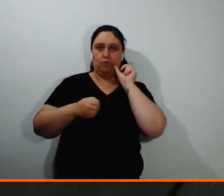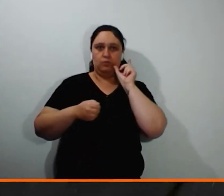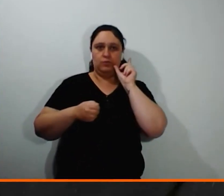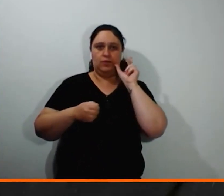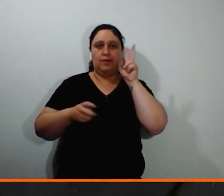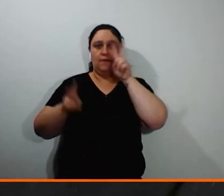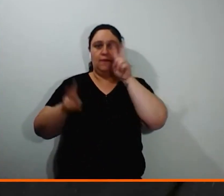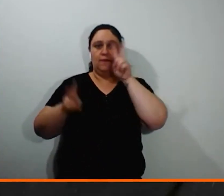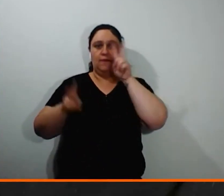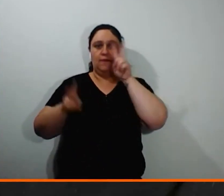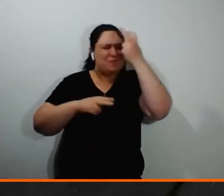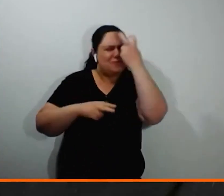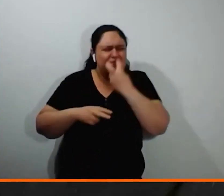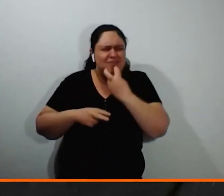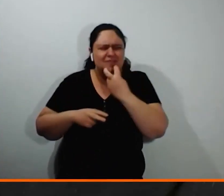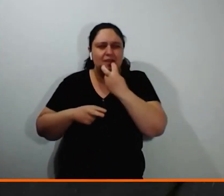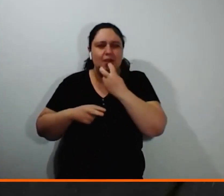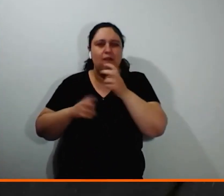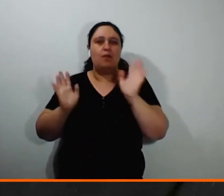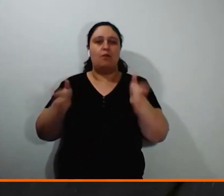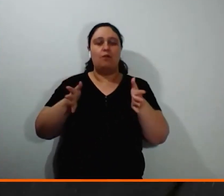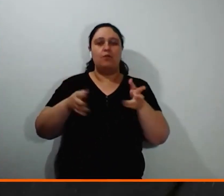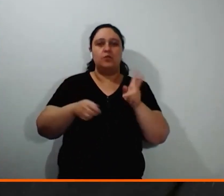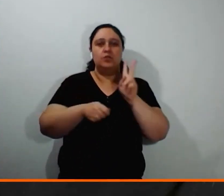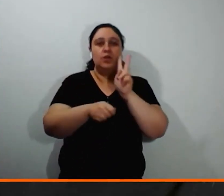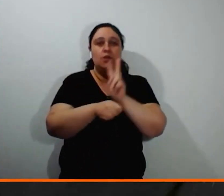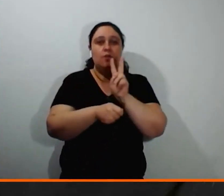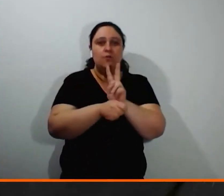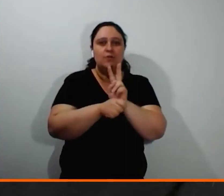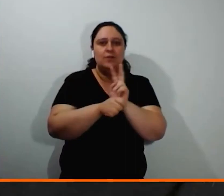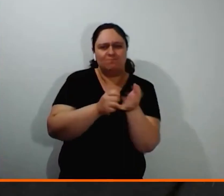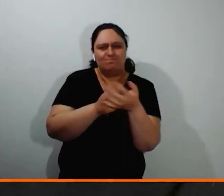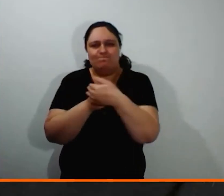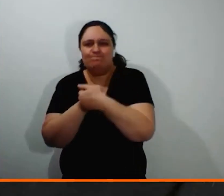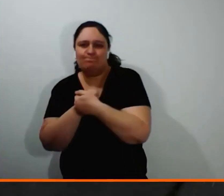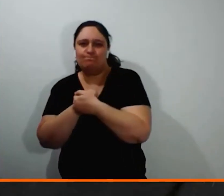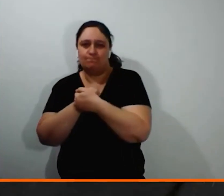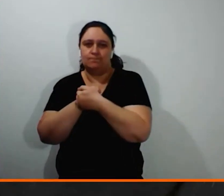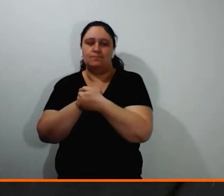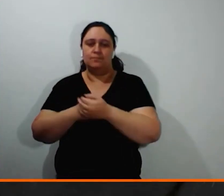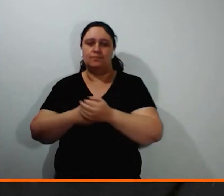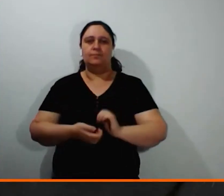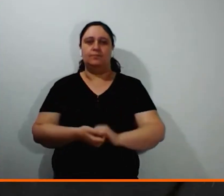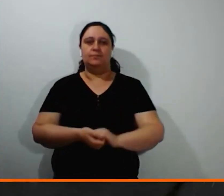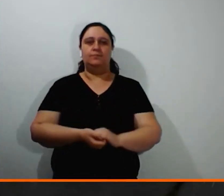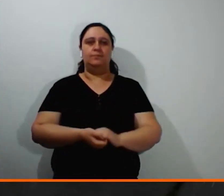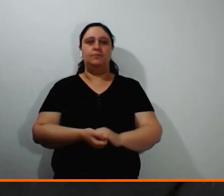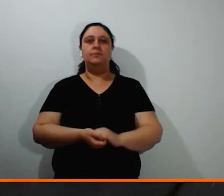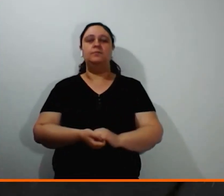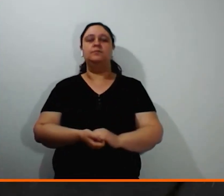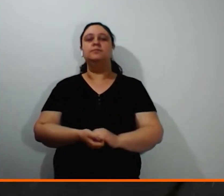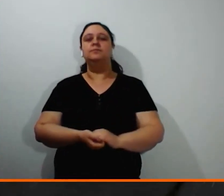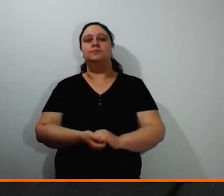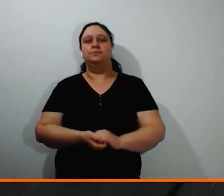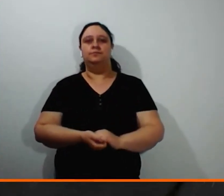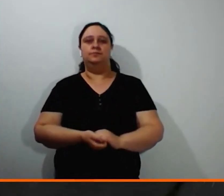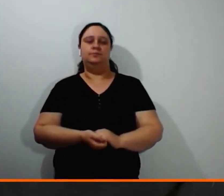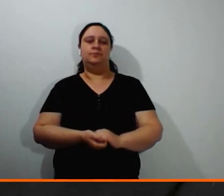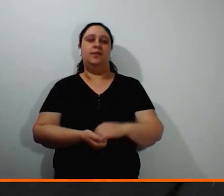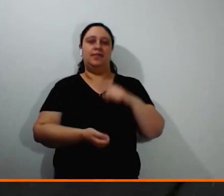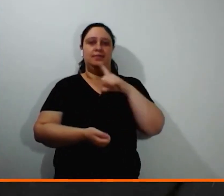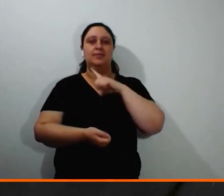o cuidado que enlaça. Então, irmãos, aqui tem um esboço que gostaria de